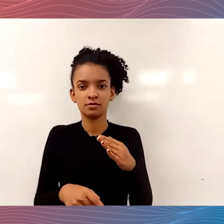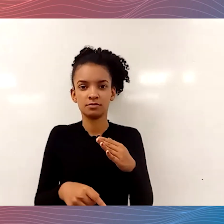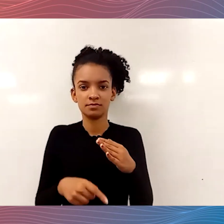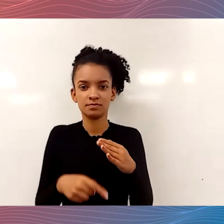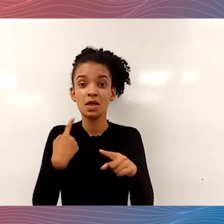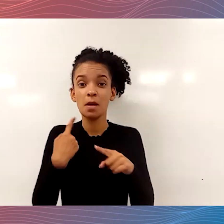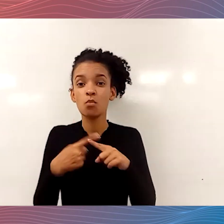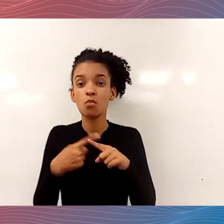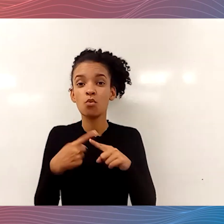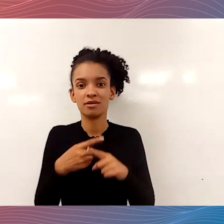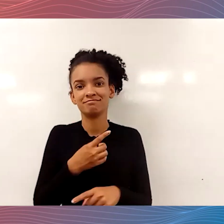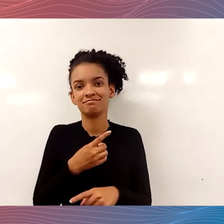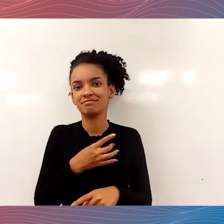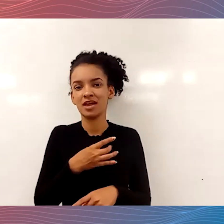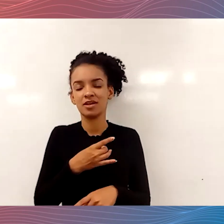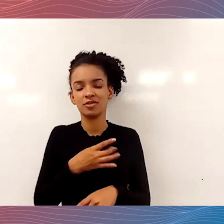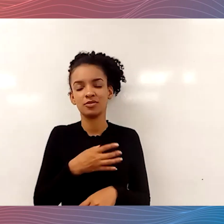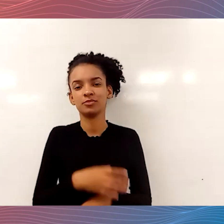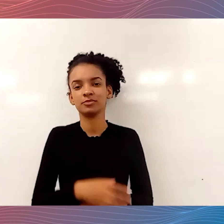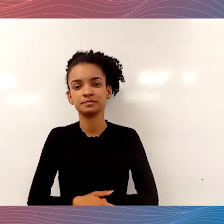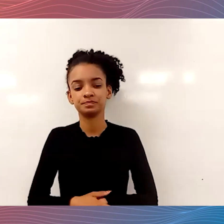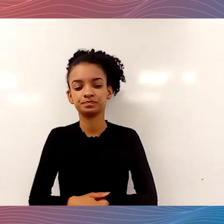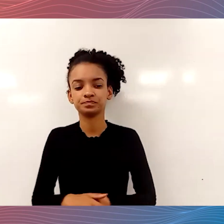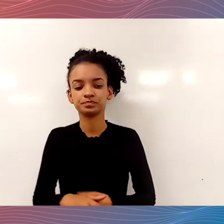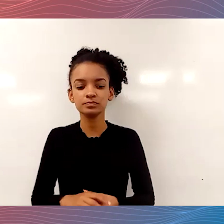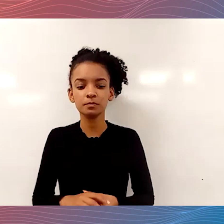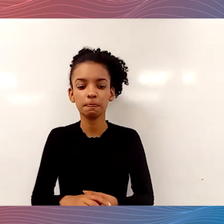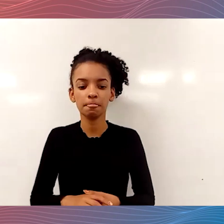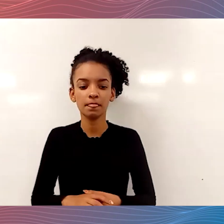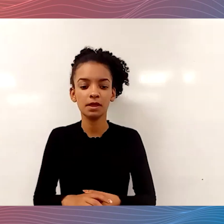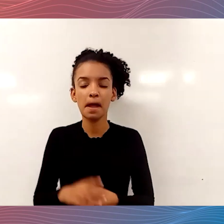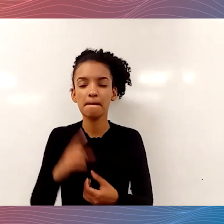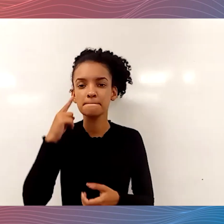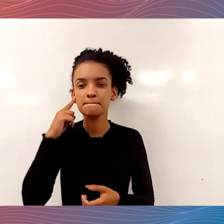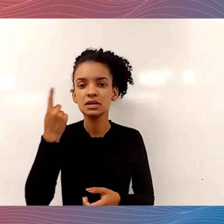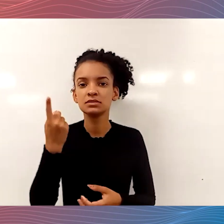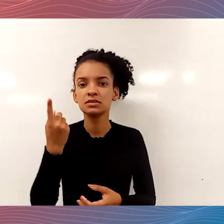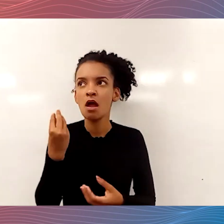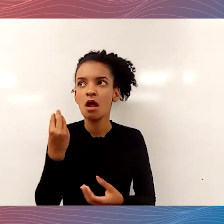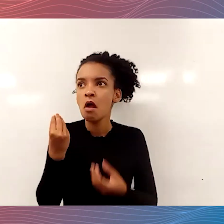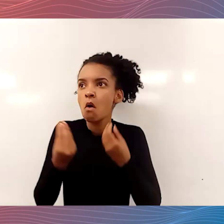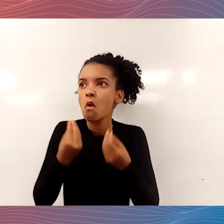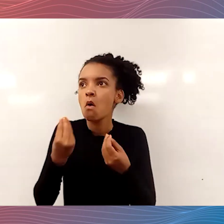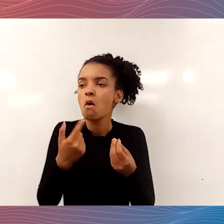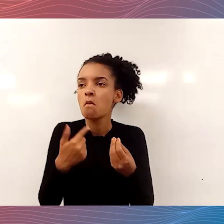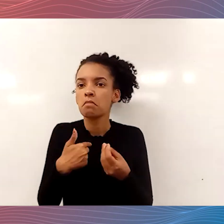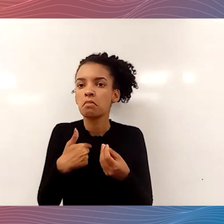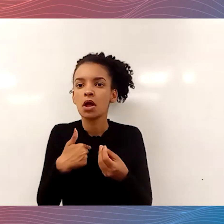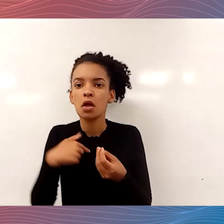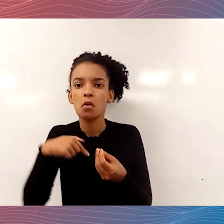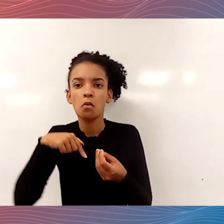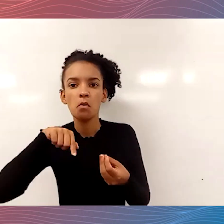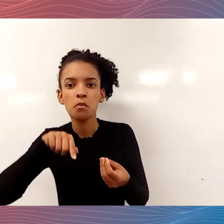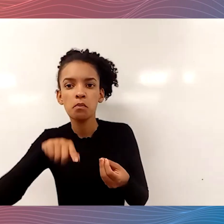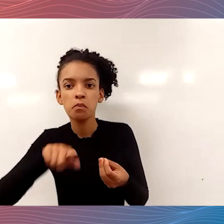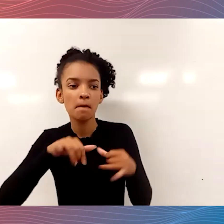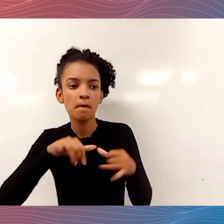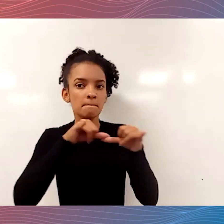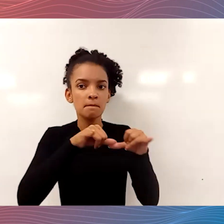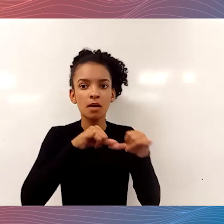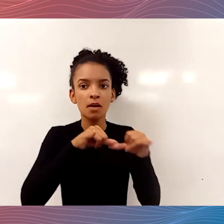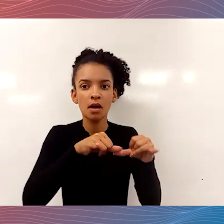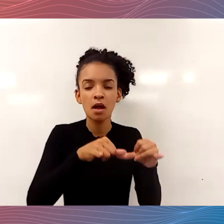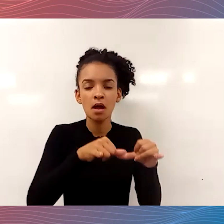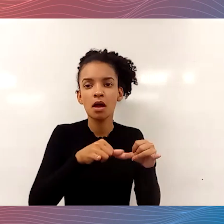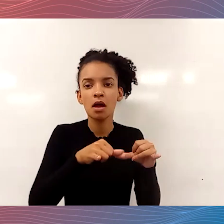nisso? Como é que eu vou pregar o evangelho na praça de alimentação? Como é que eu vou lá para o supermercado? Nunca fui, detesto